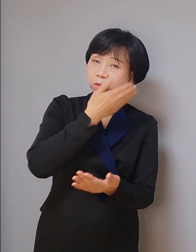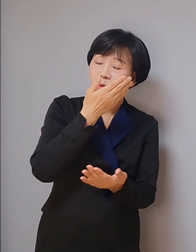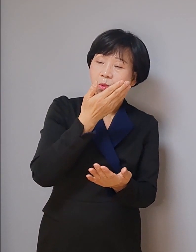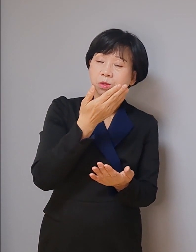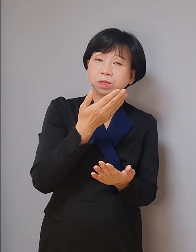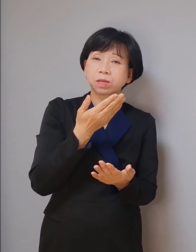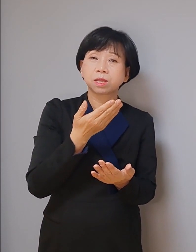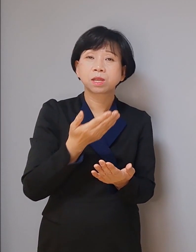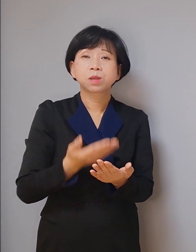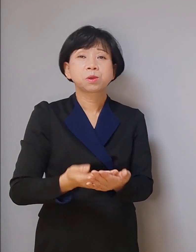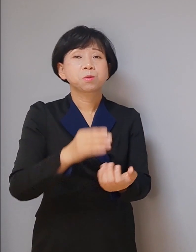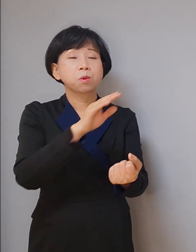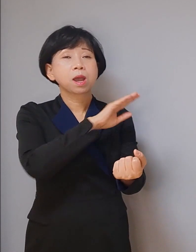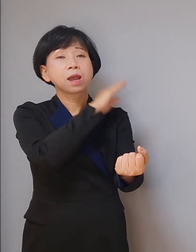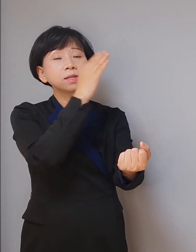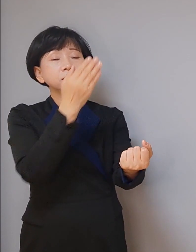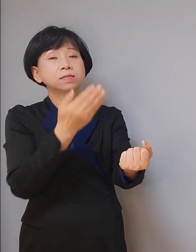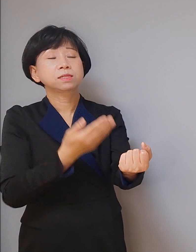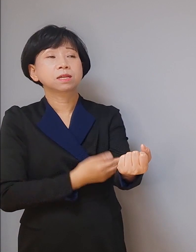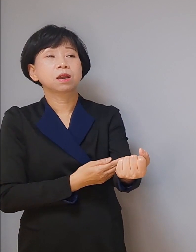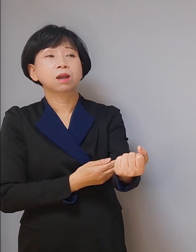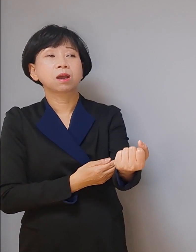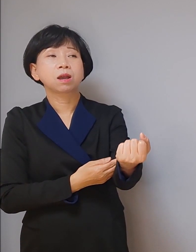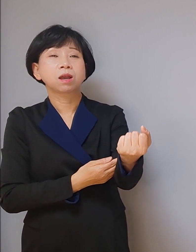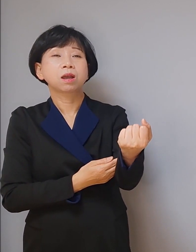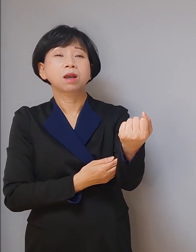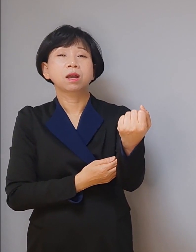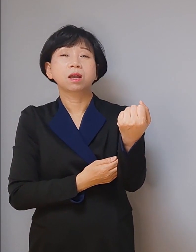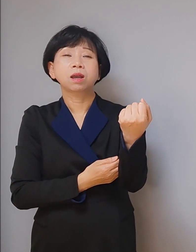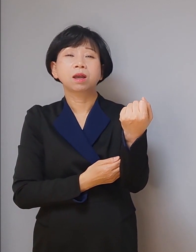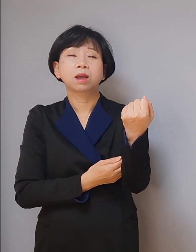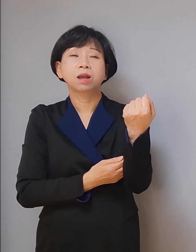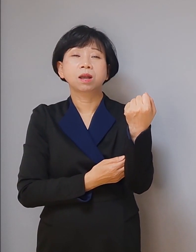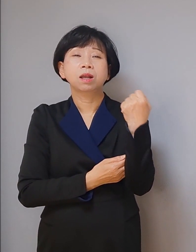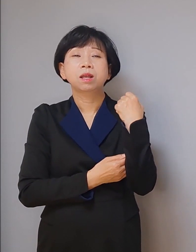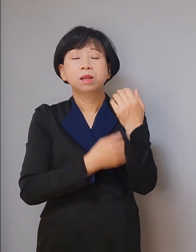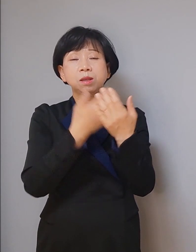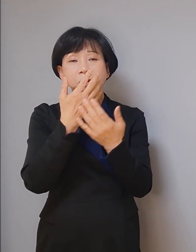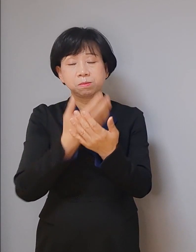영광과 존귀와 능력